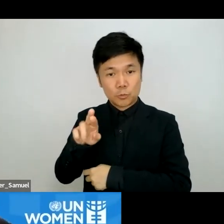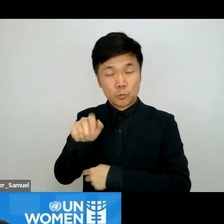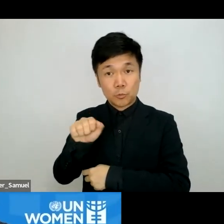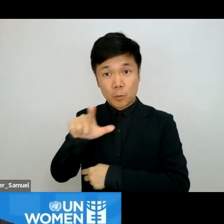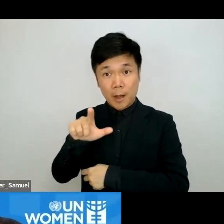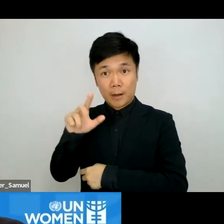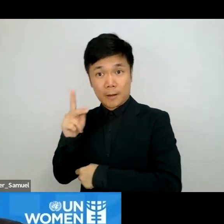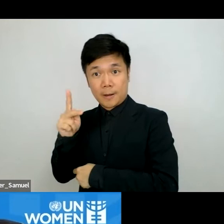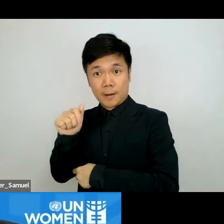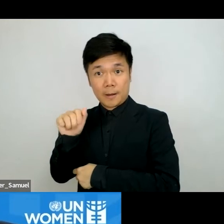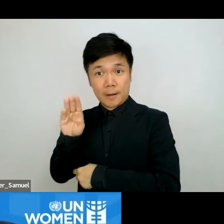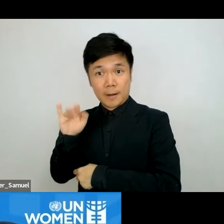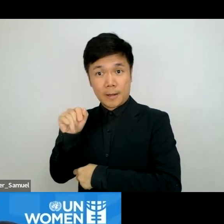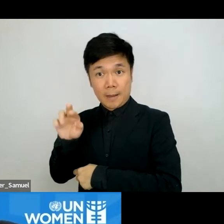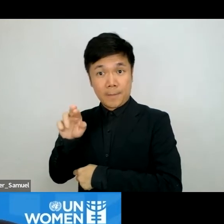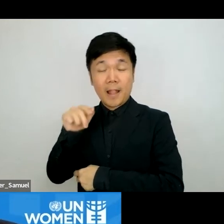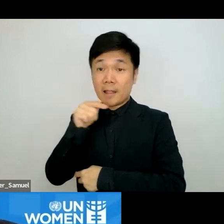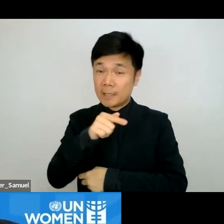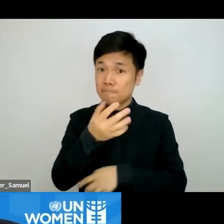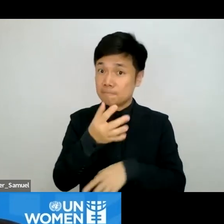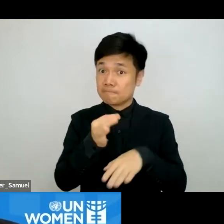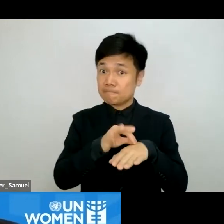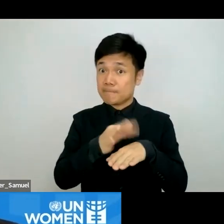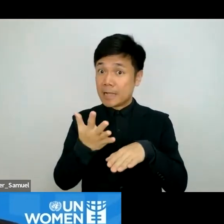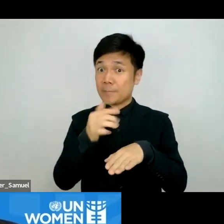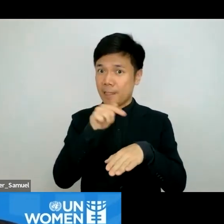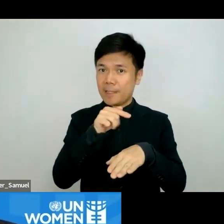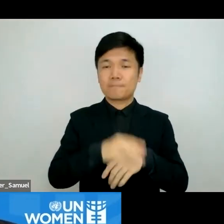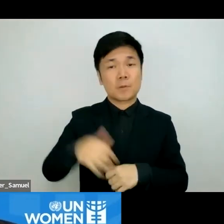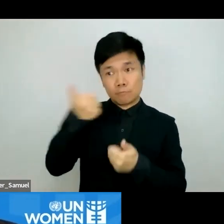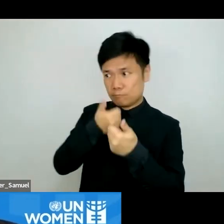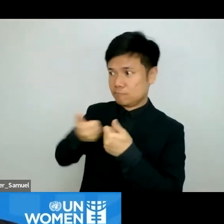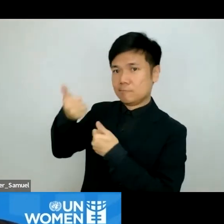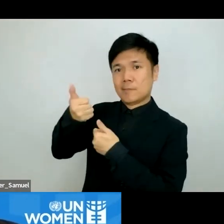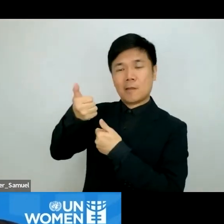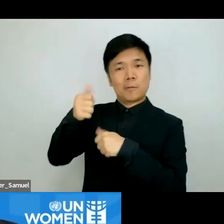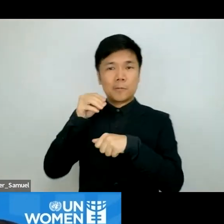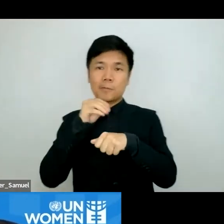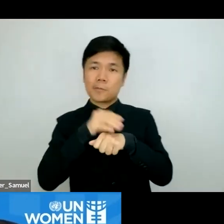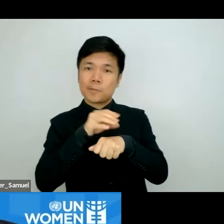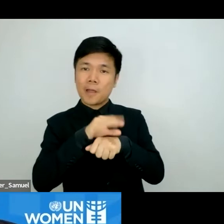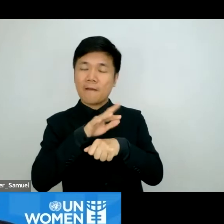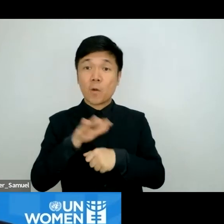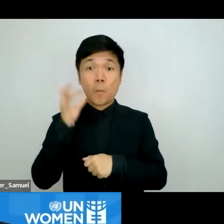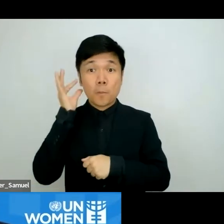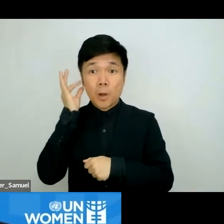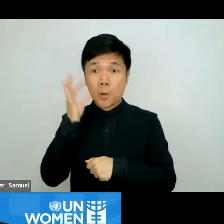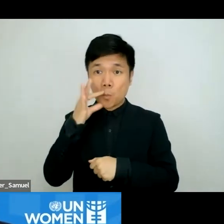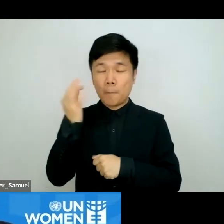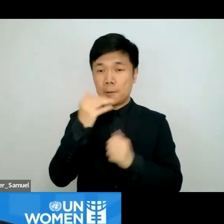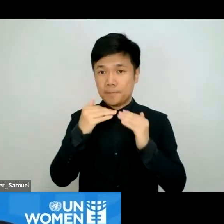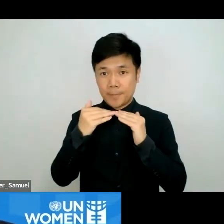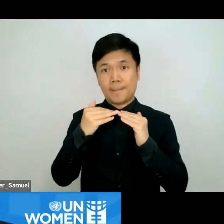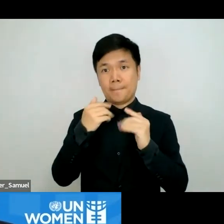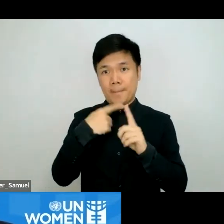des questions et réponses. Nous allons maintenant écouter Monjural Kabir. Il est conseiller